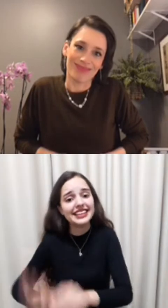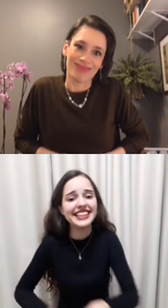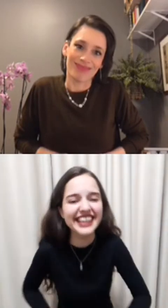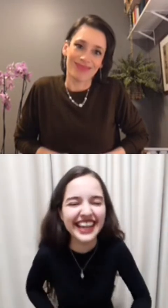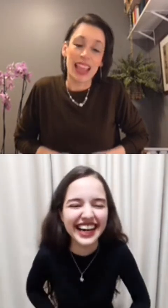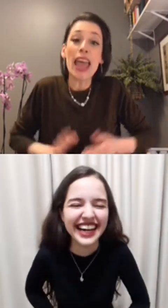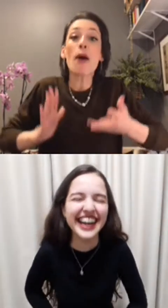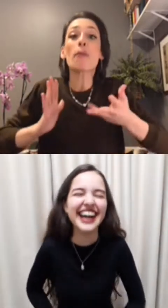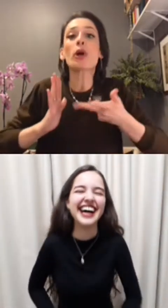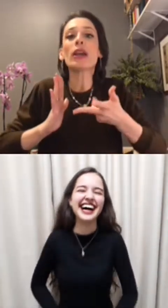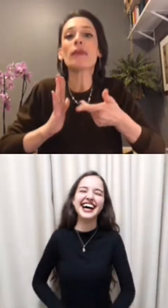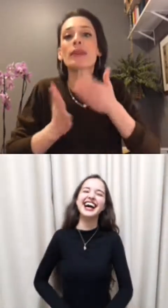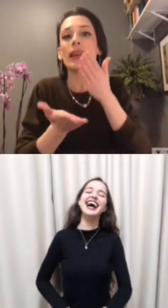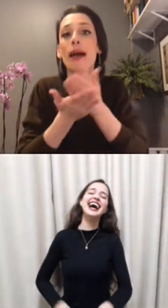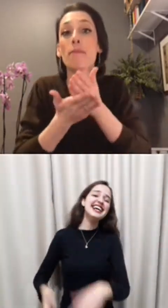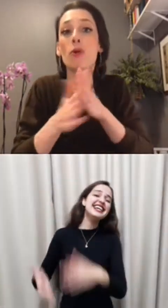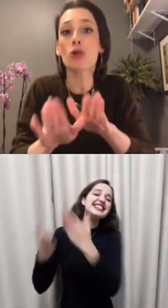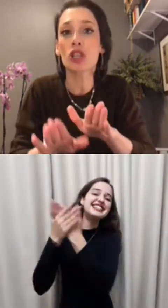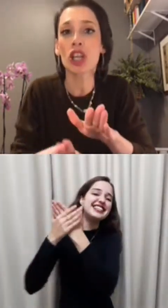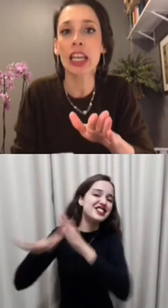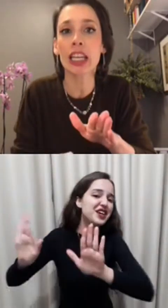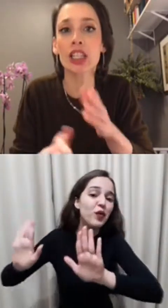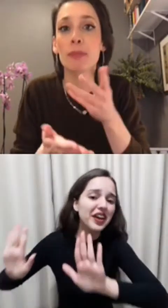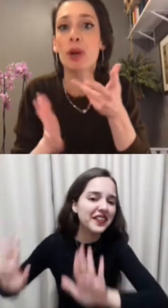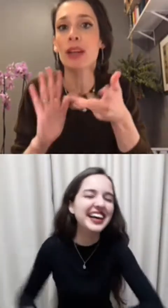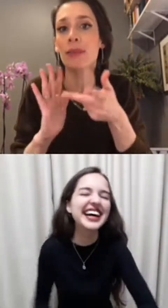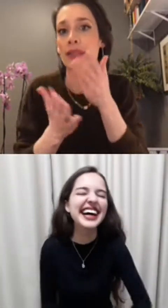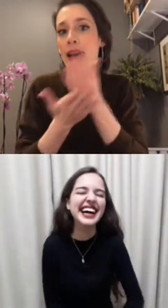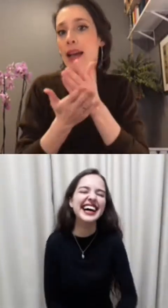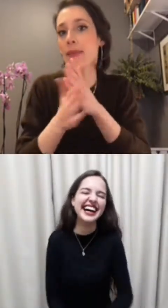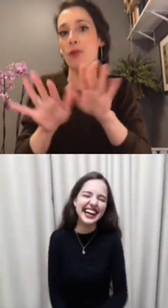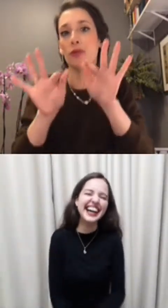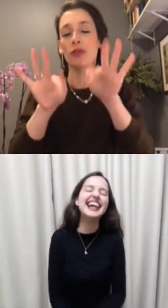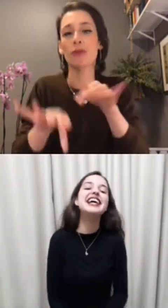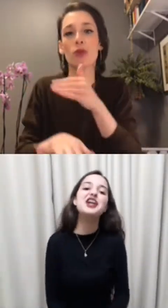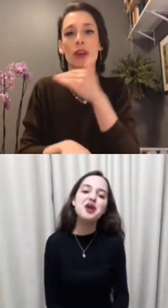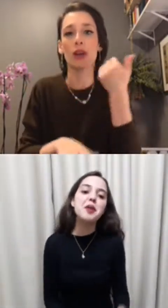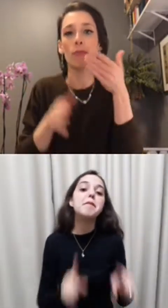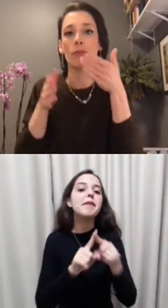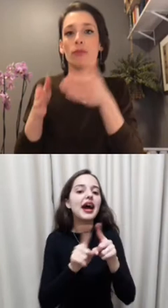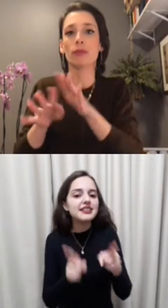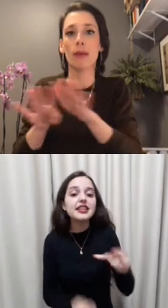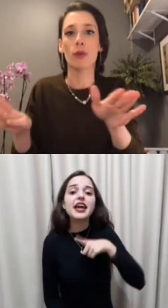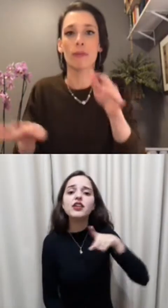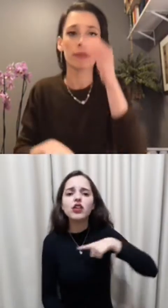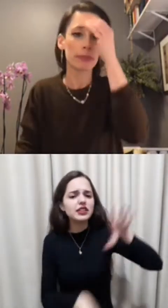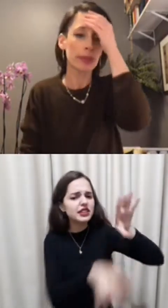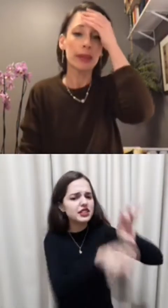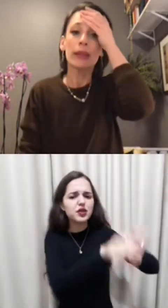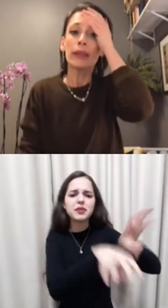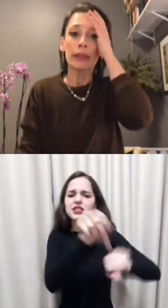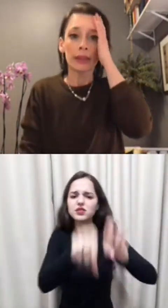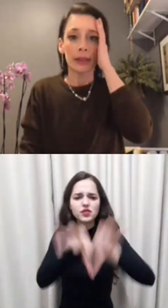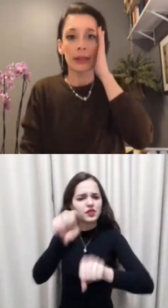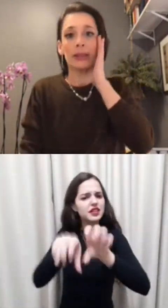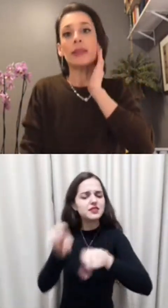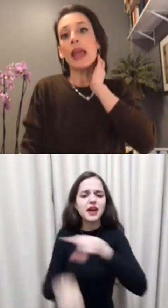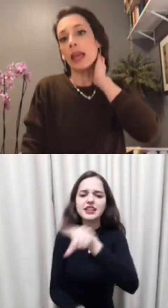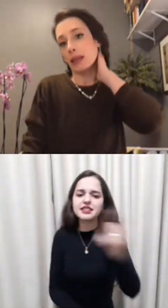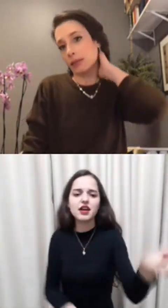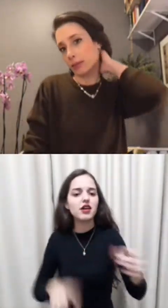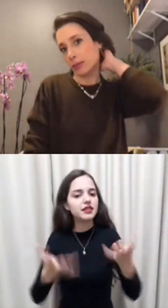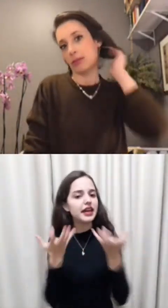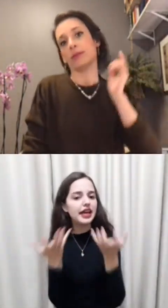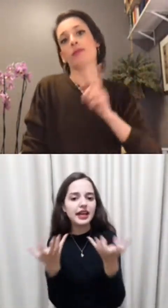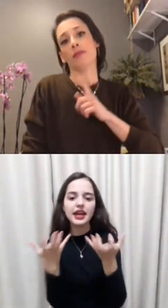mais. O ProLibras acabou. Se extinguiu. Acabou, sim, morreu. Mas acabou. Tem outras formações,